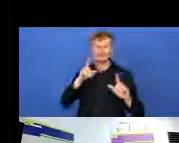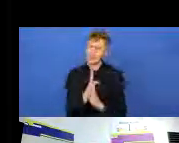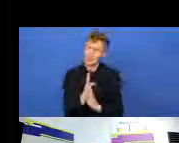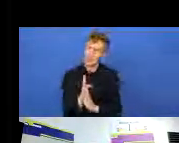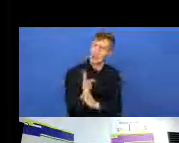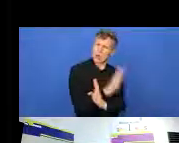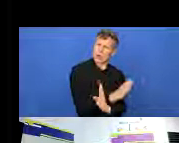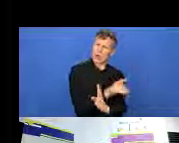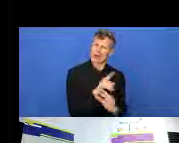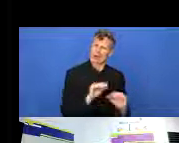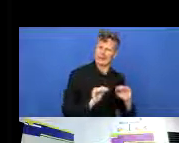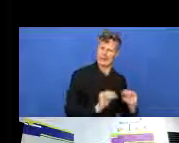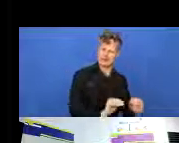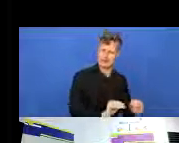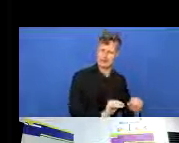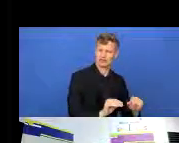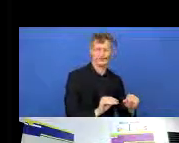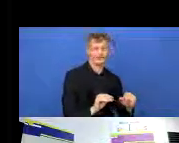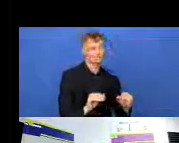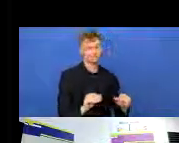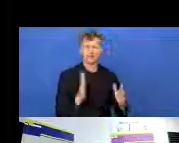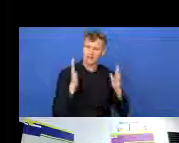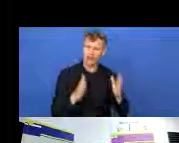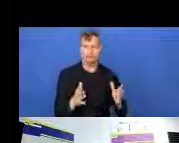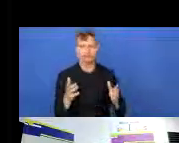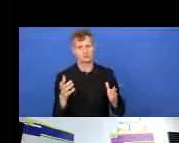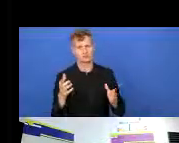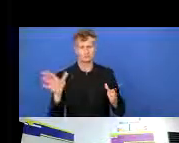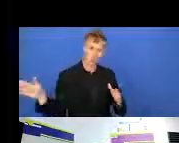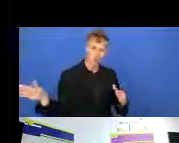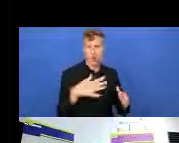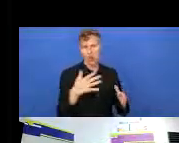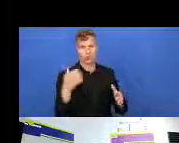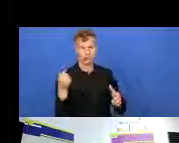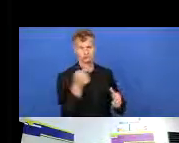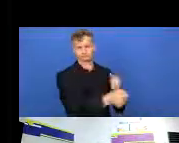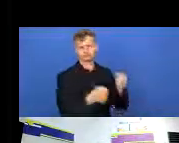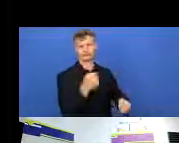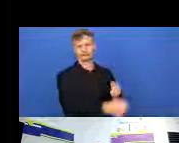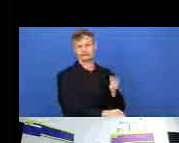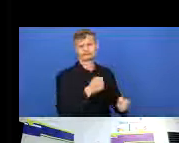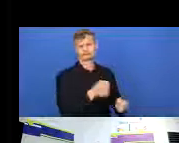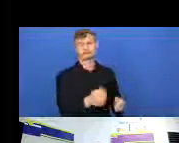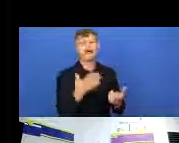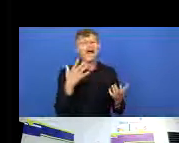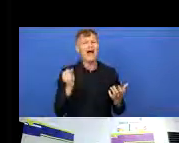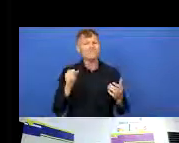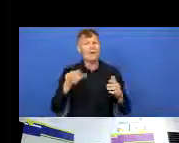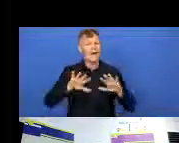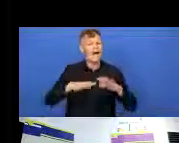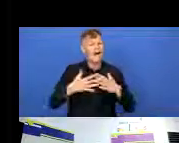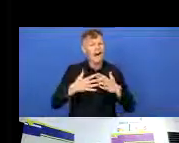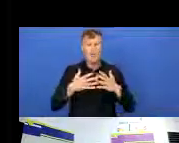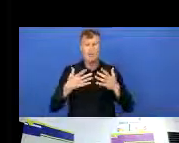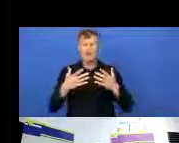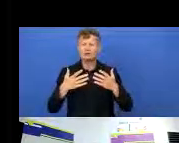de traduire en actions concrètes cette vision inclusive. Les idées présentées ici visent à inspirer et à